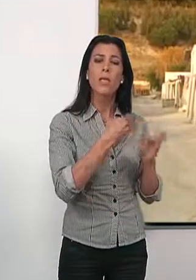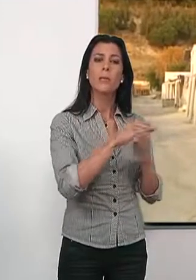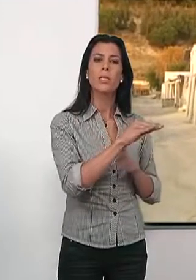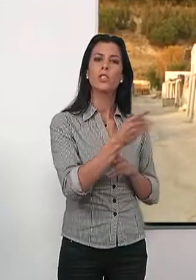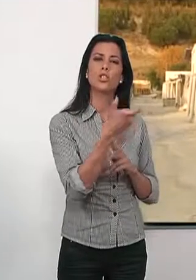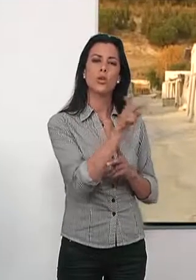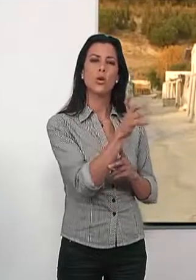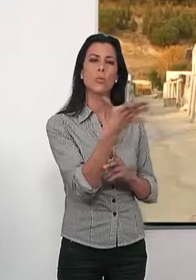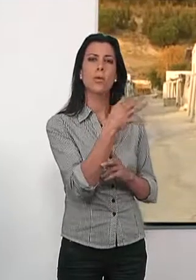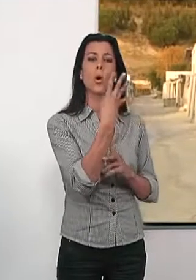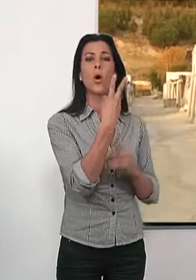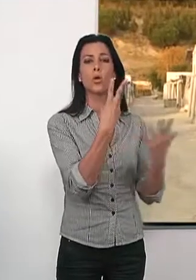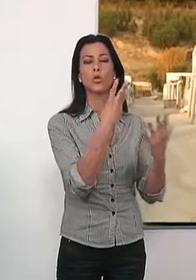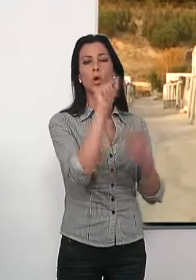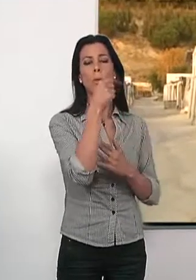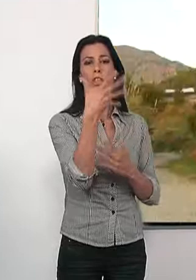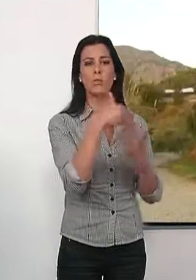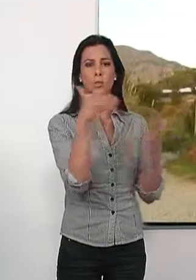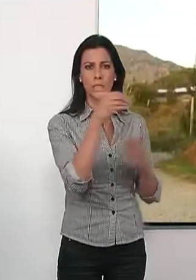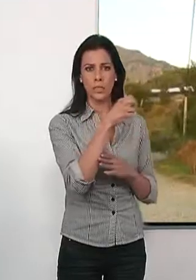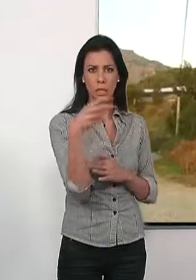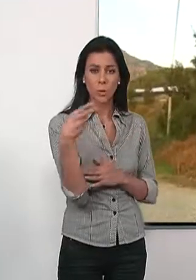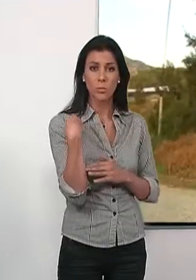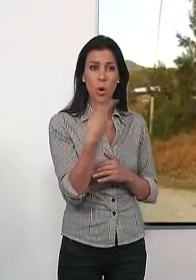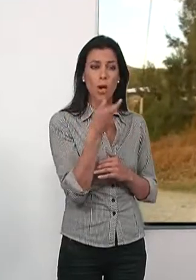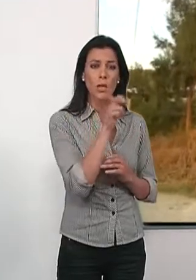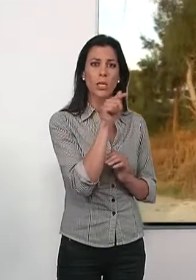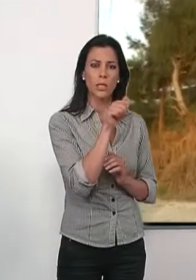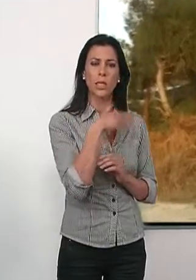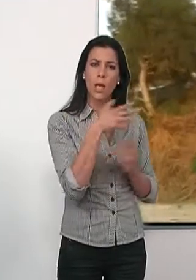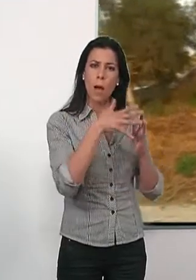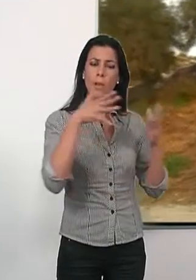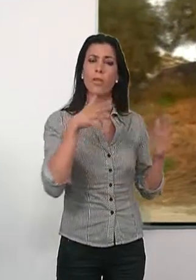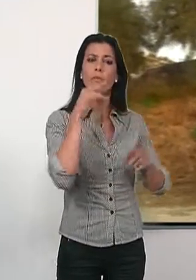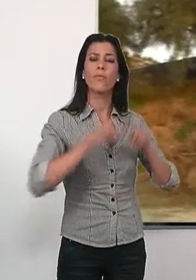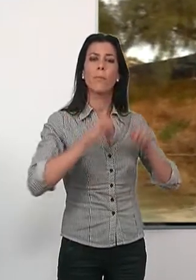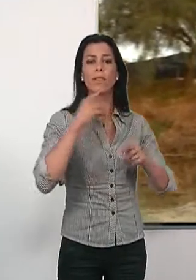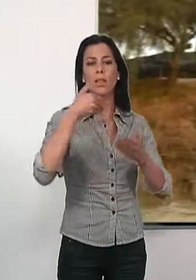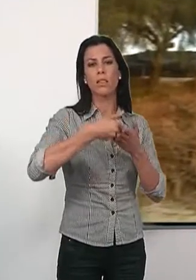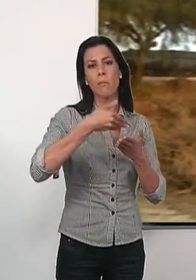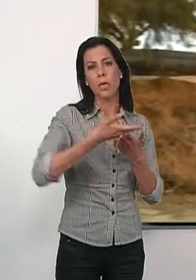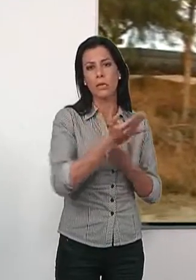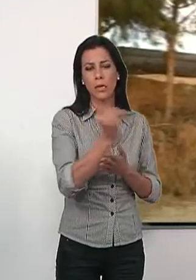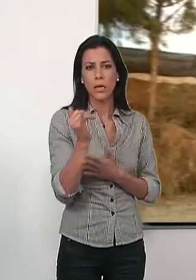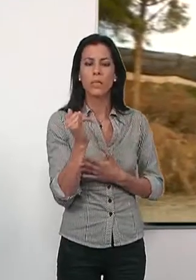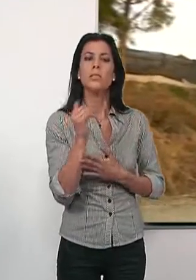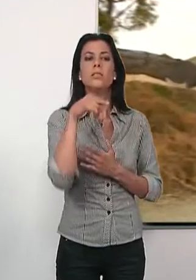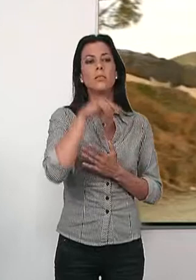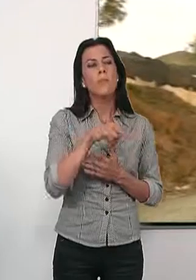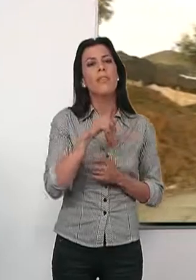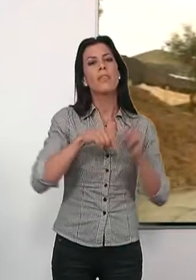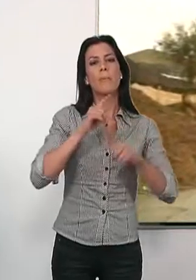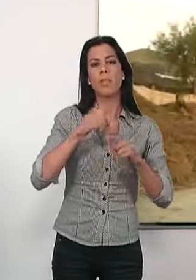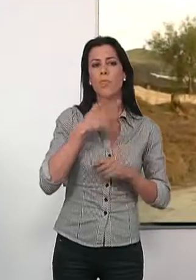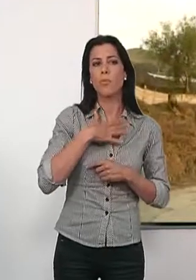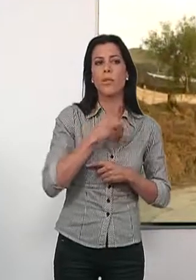cuenta con una inversión prevista de 85 millones de euros una cuantía que se ampliará en función de la demanda existente